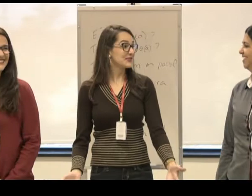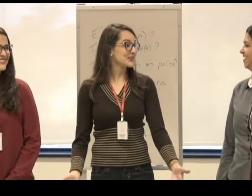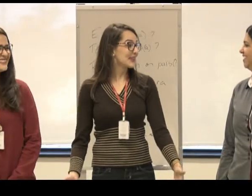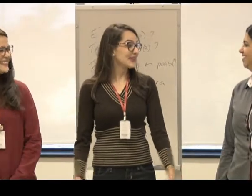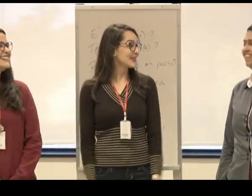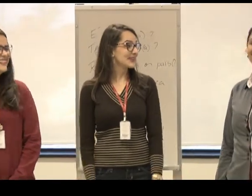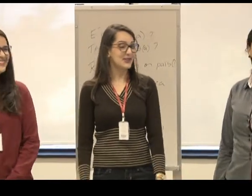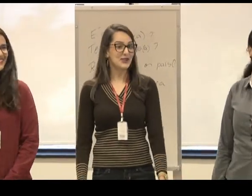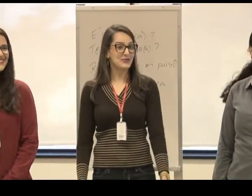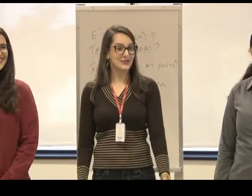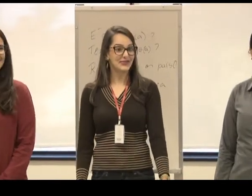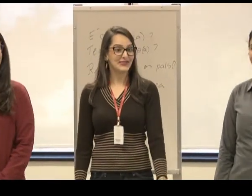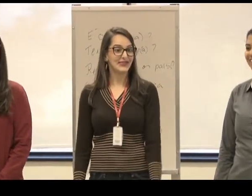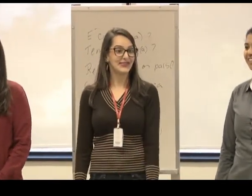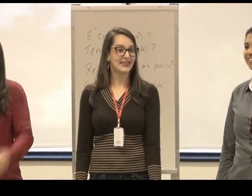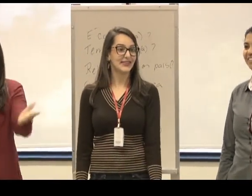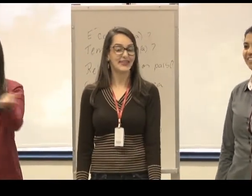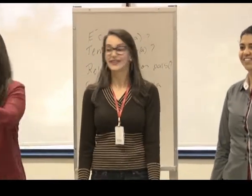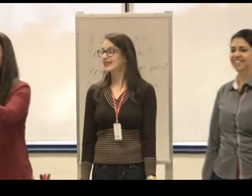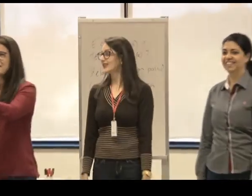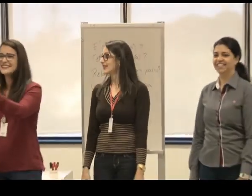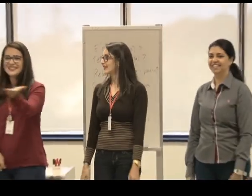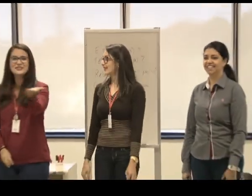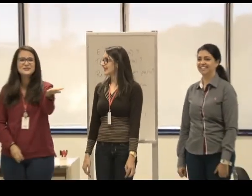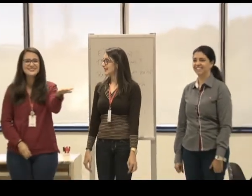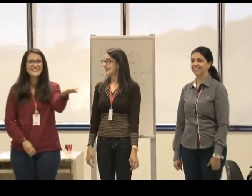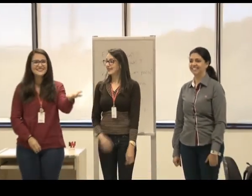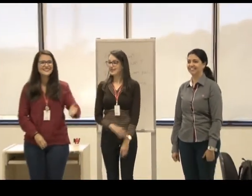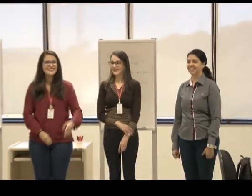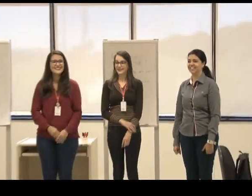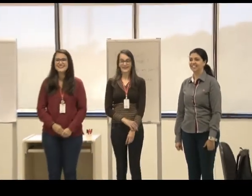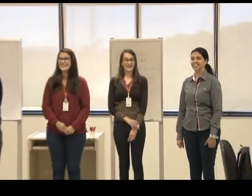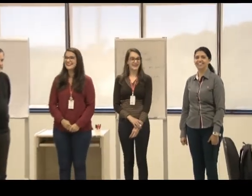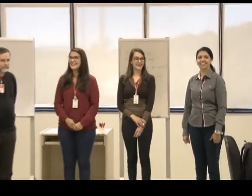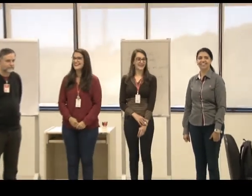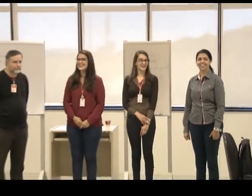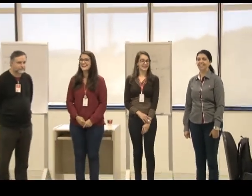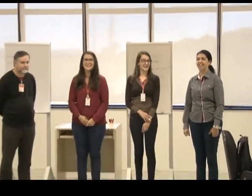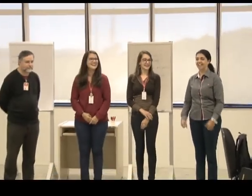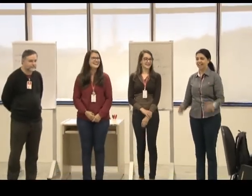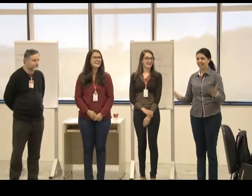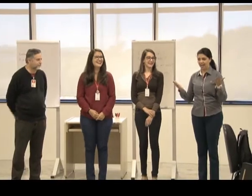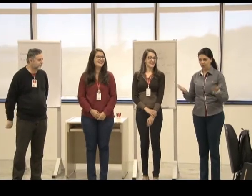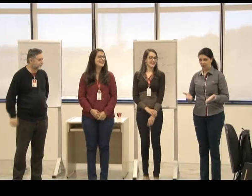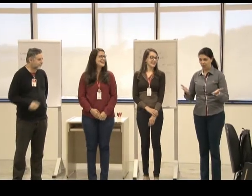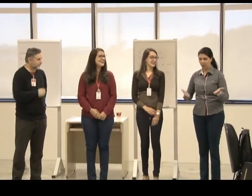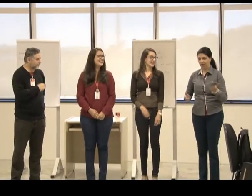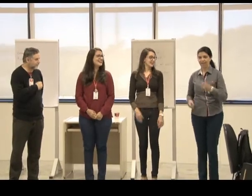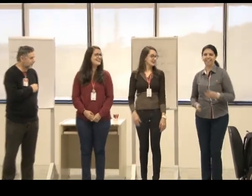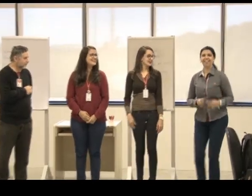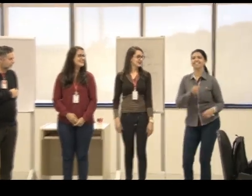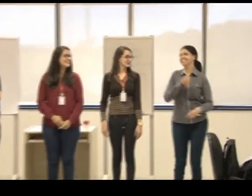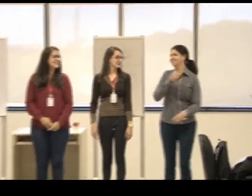Acabou? Mais alguma informação? Vocês ainda têm ainda 10 segundos. Shhh. Ainda tem 10 segundos.